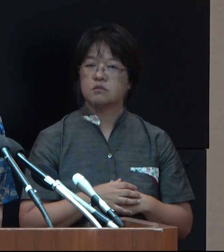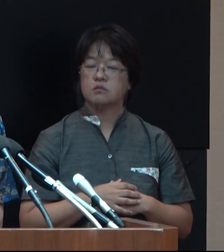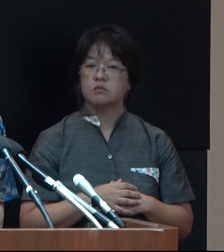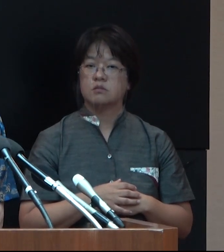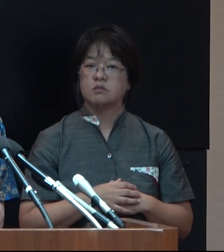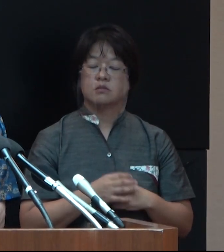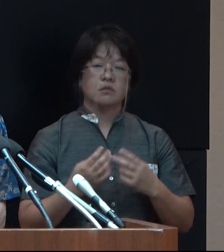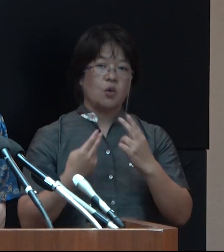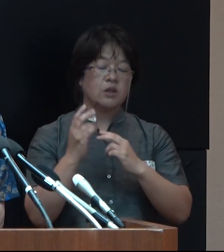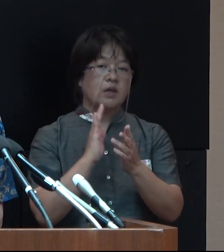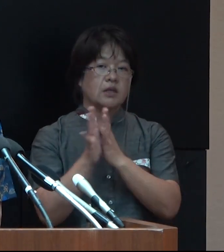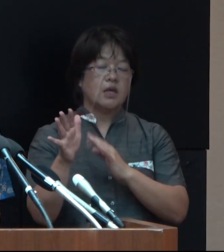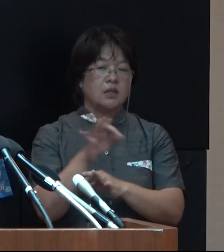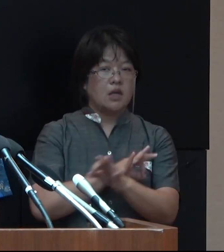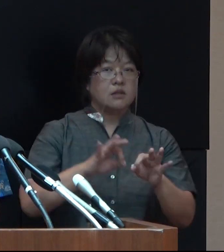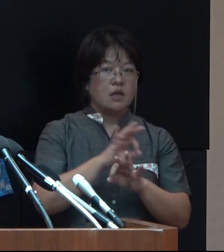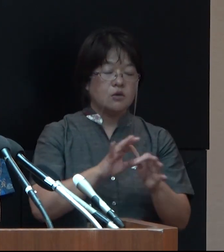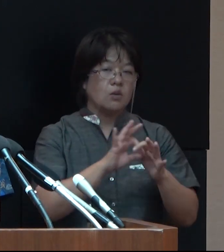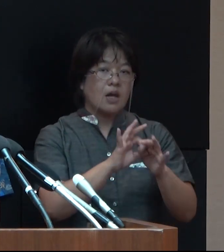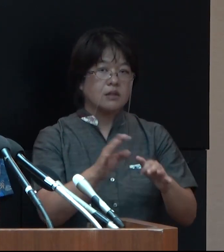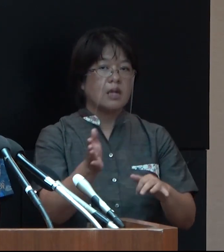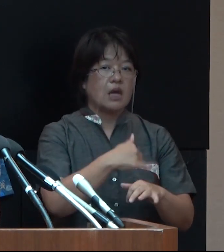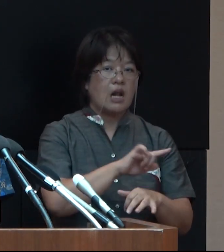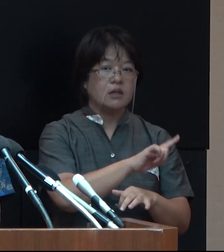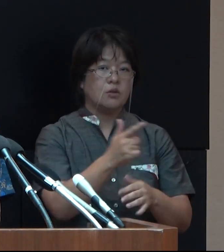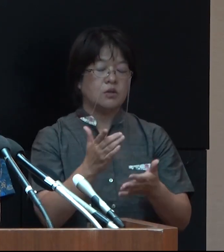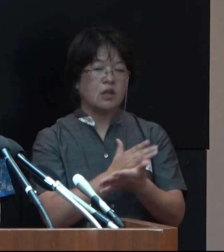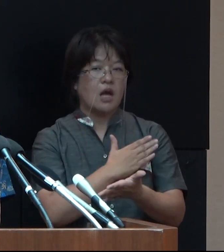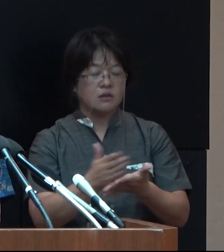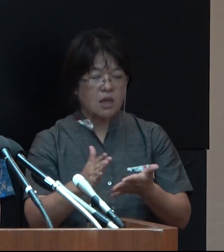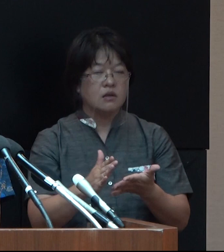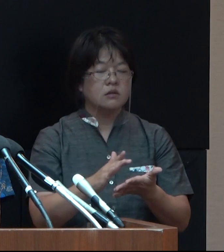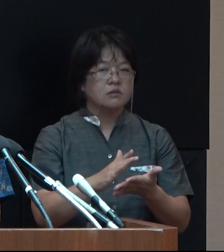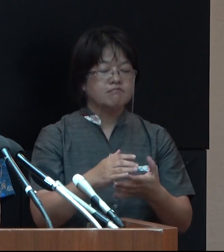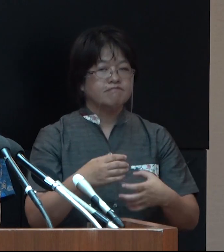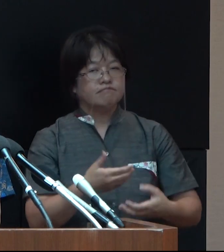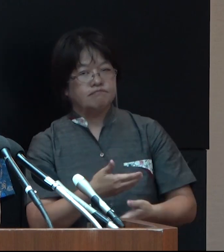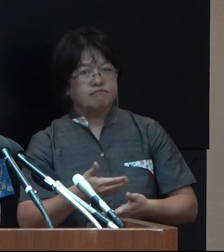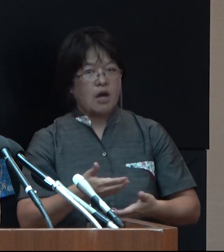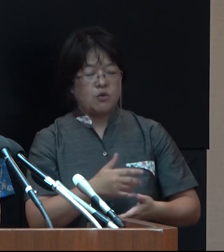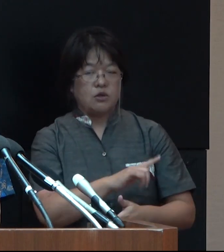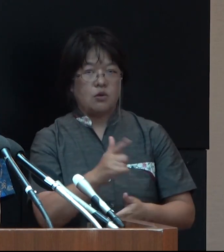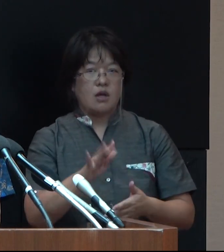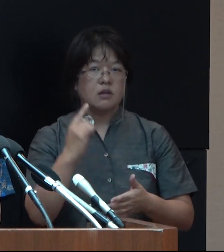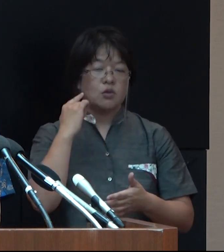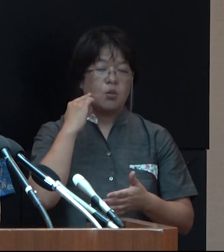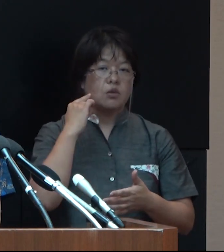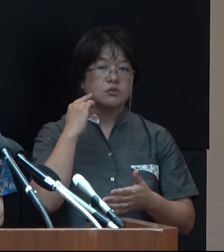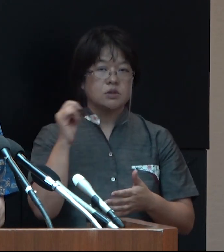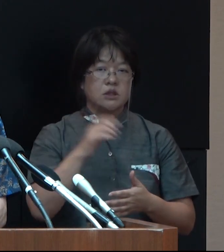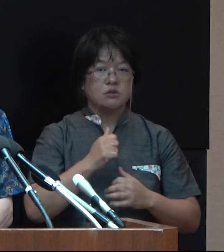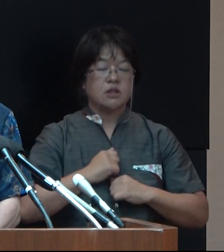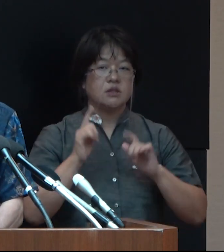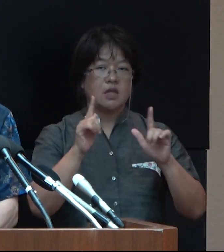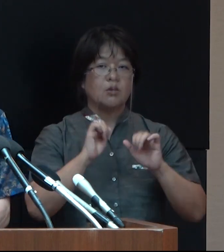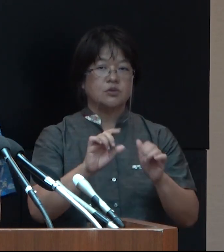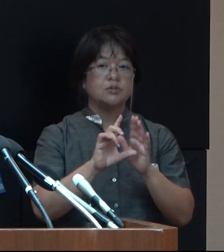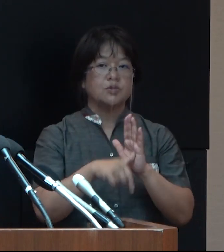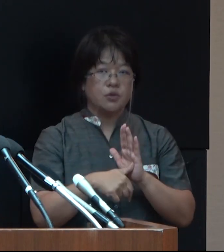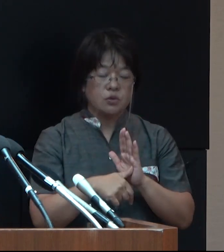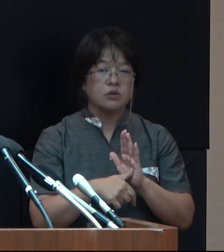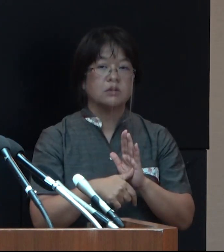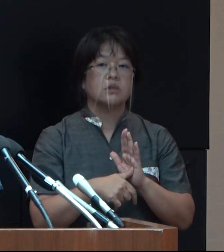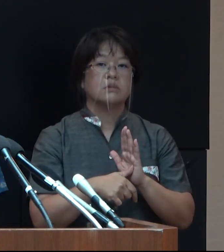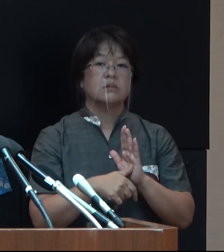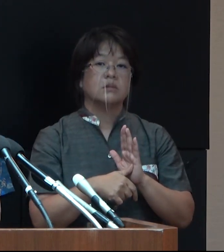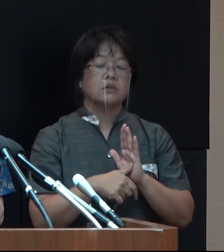県外の、これまで県経済の兼ね合いから、いろんな判断があったと思うんですけれども、その緊急事態宣言を出すにあたって、いろんな葛